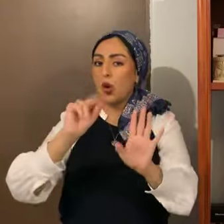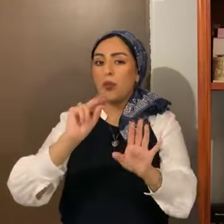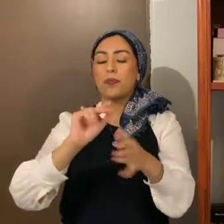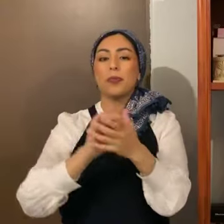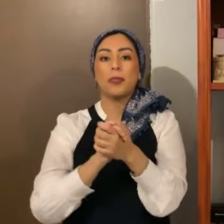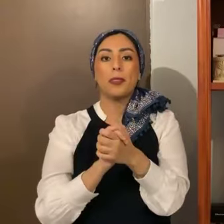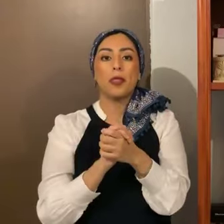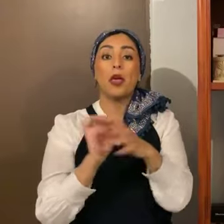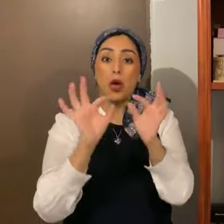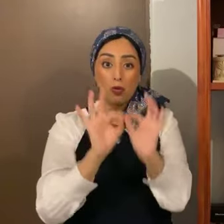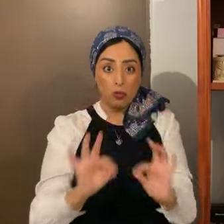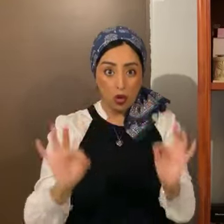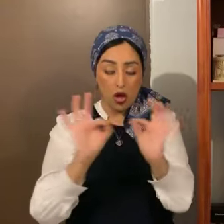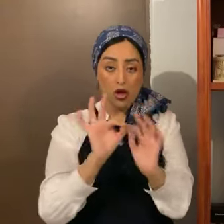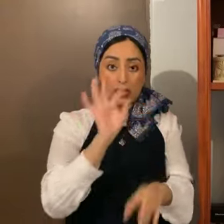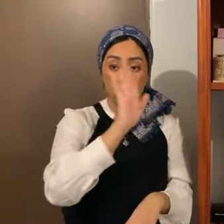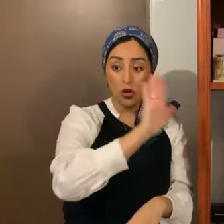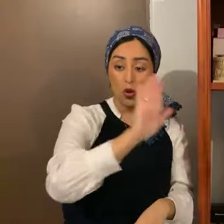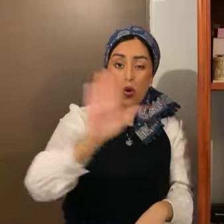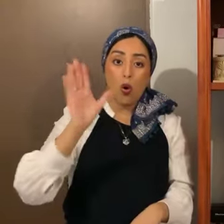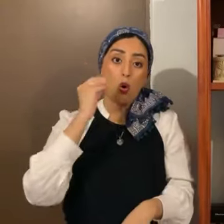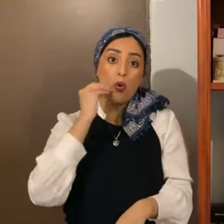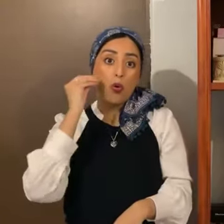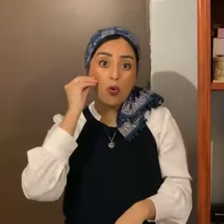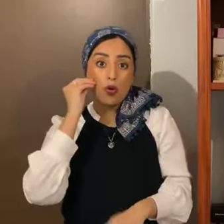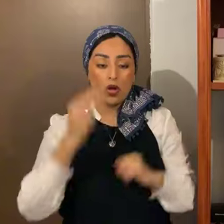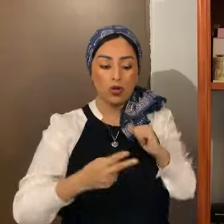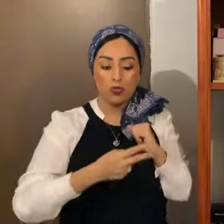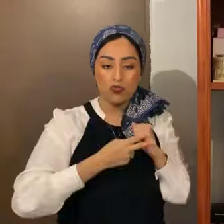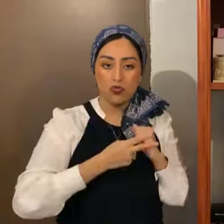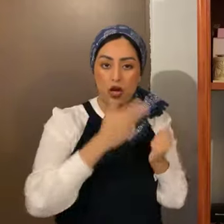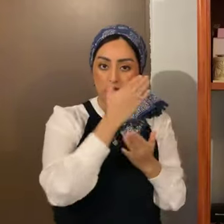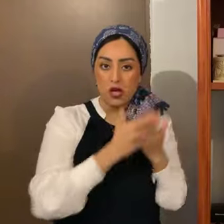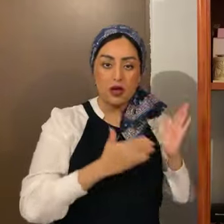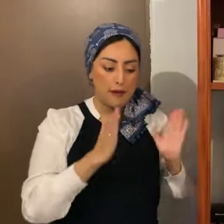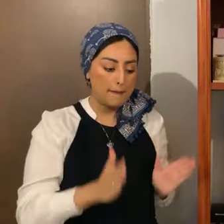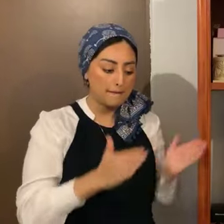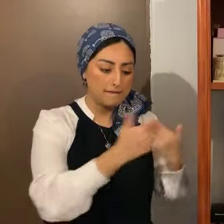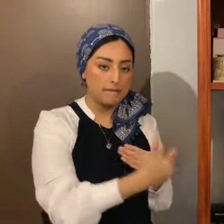eso no vayan haciendo una reserva de conservas,